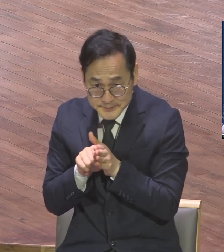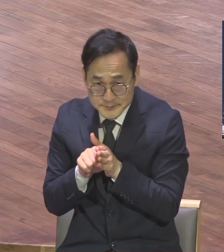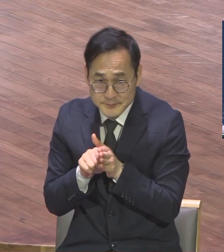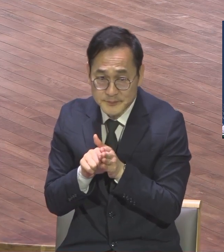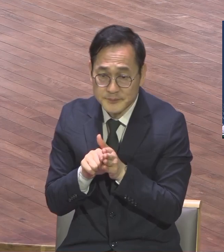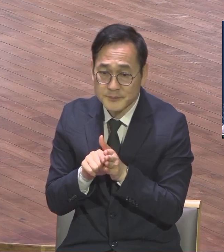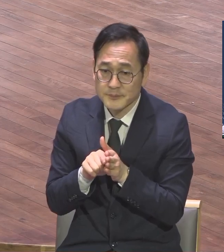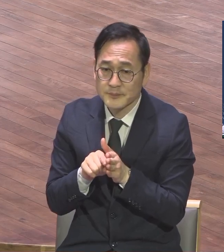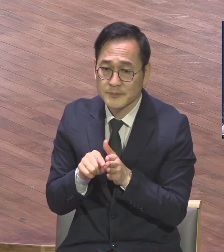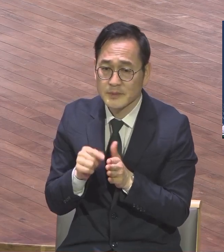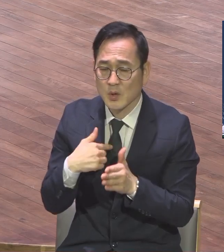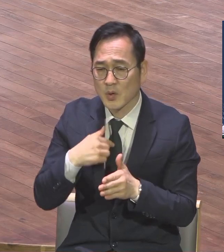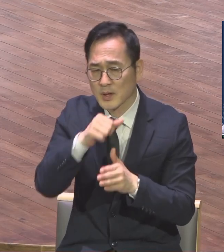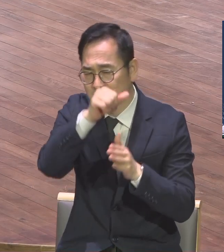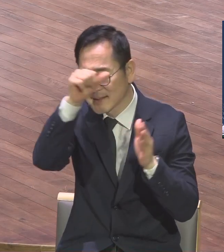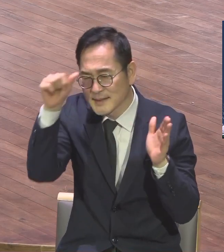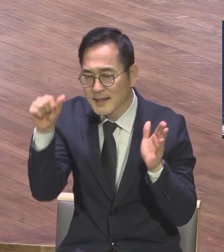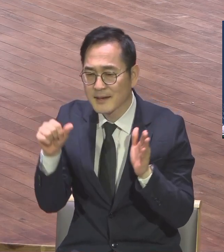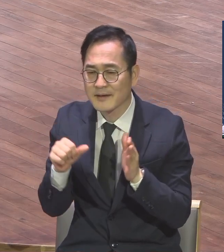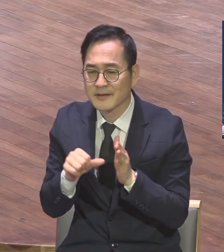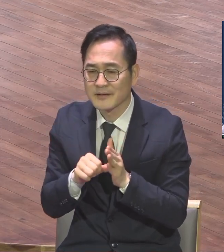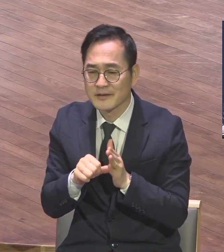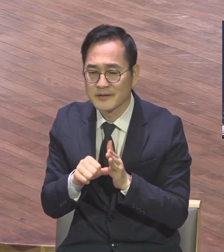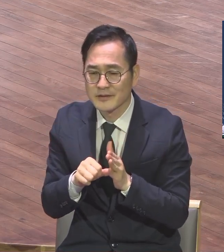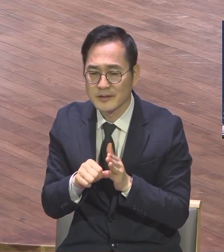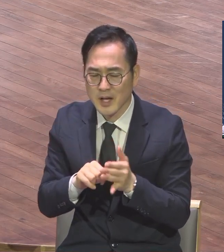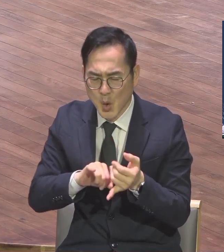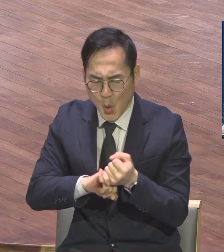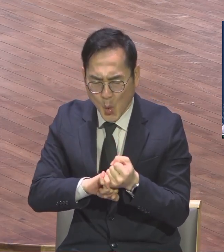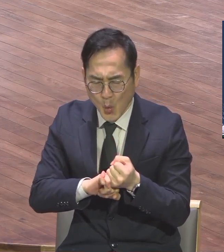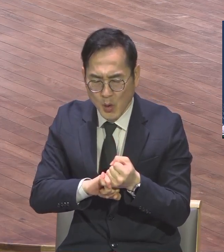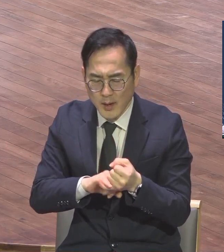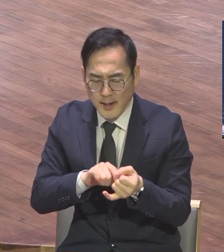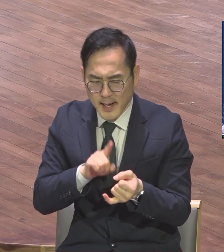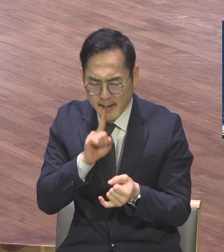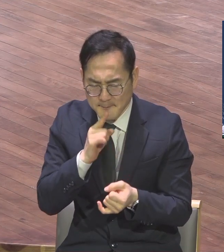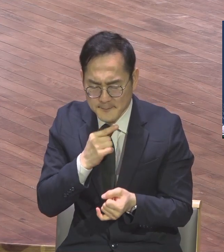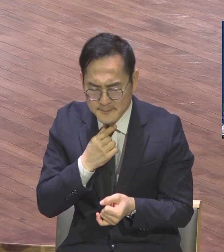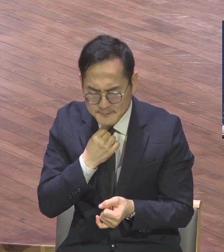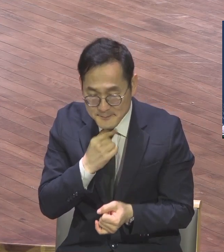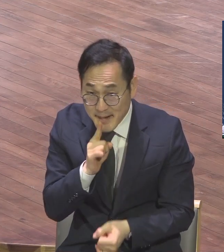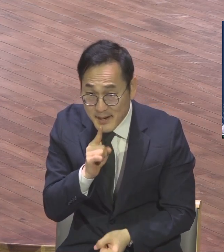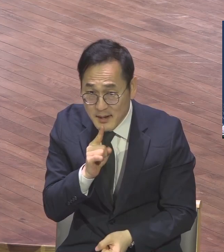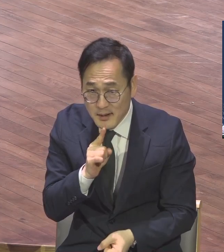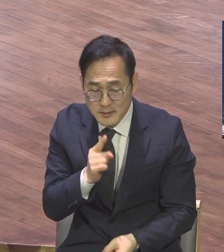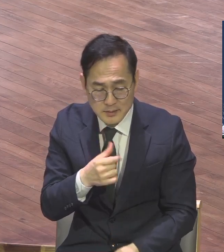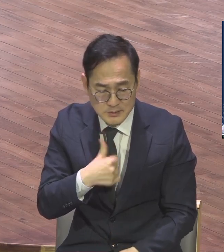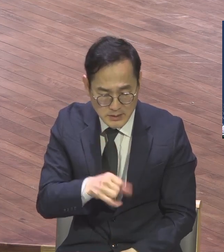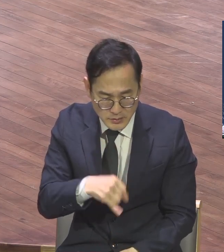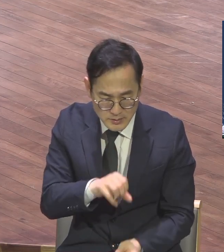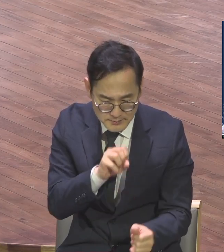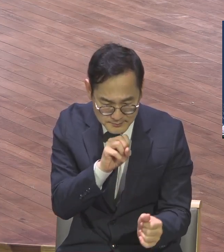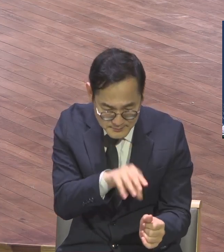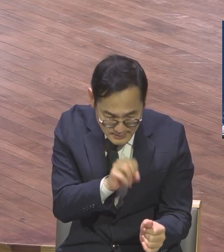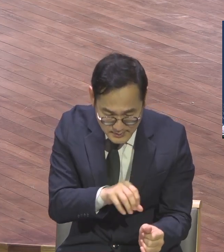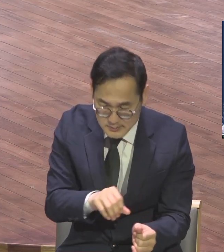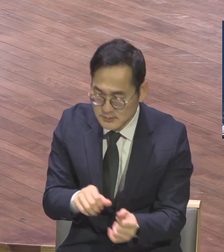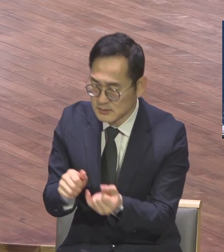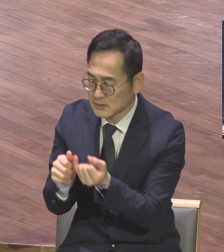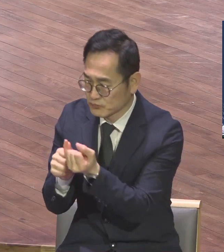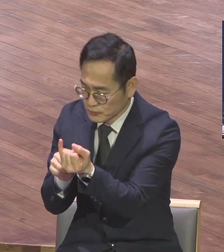우리 인생도 마찬가지인 것 같아요. 해야 할 말을 자녀들이나